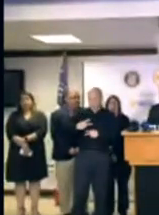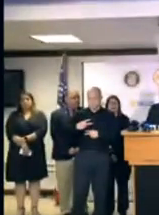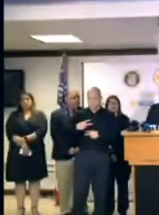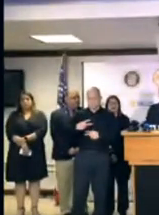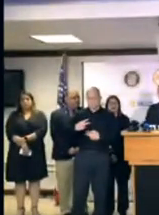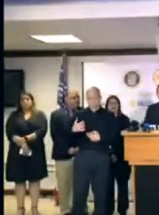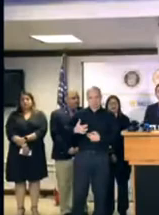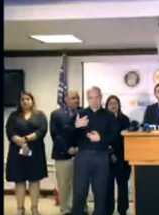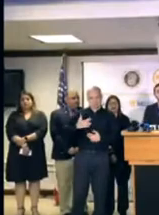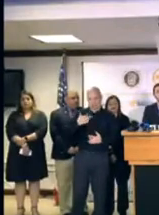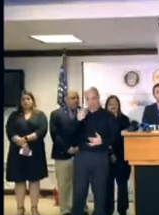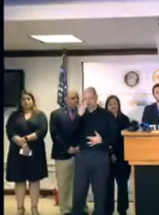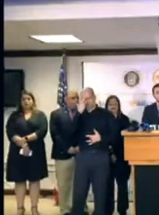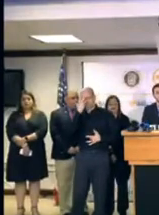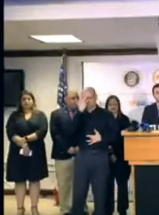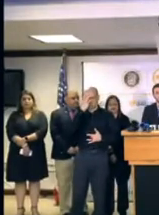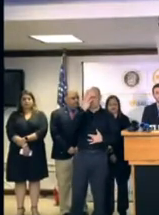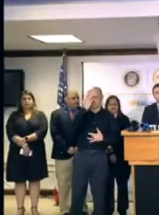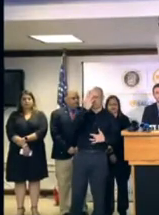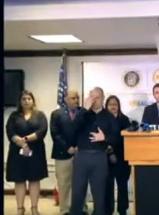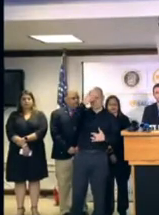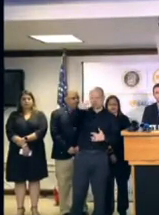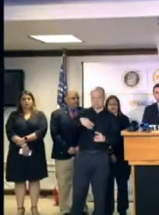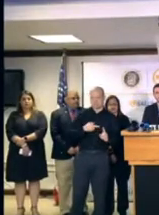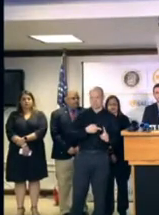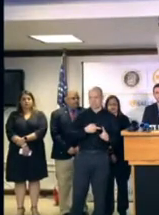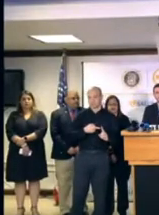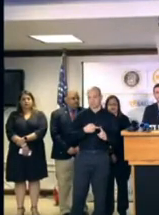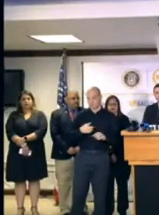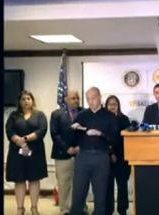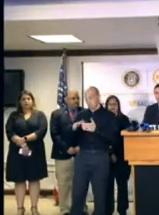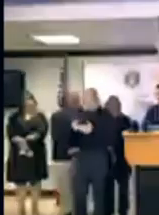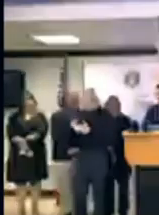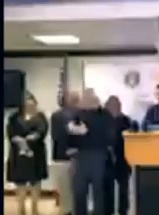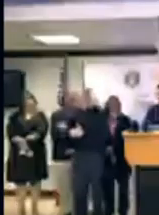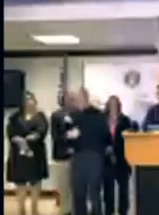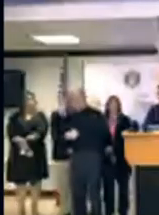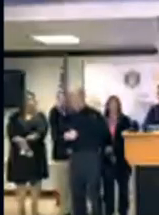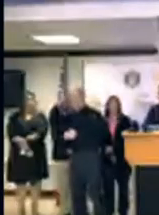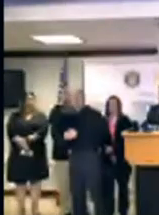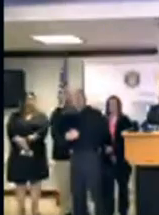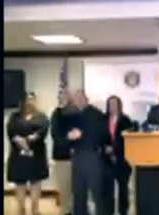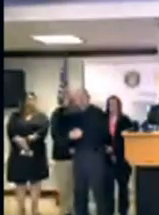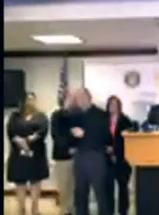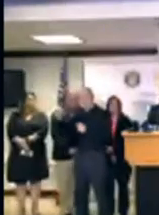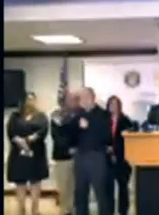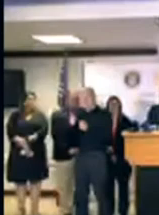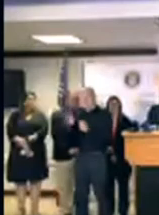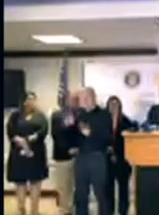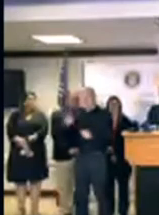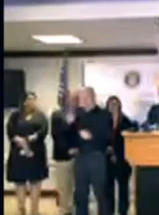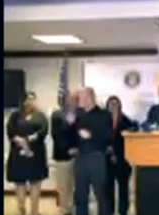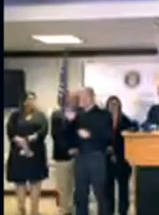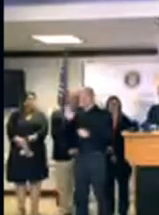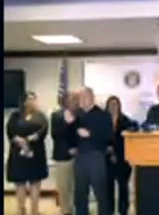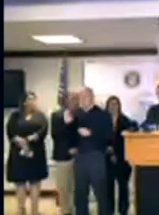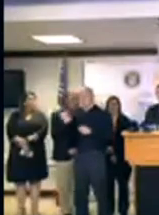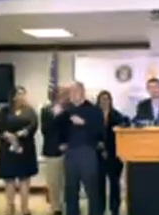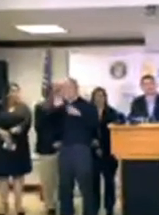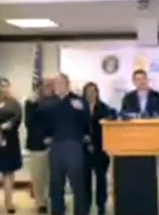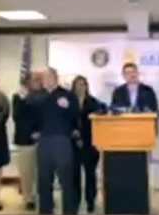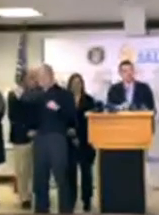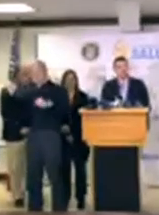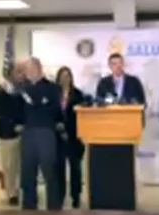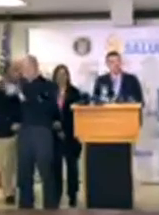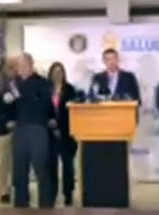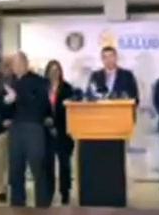salud. Y según la instrucción, ¿verdad?, que ha dado el Tax Force Federal, dirigida por el vicepresidente de los Estados Unidos, que el criterio es que cualquier